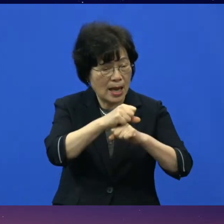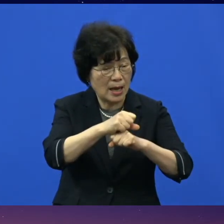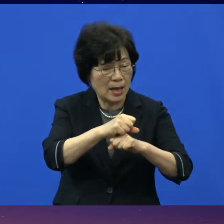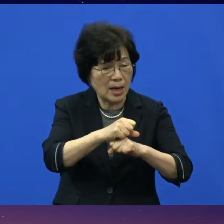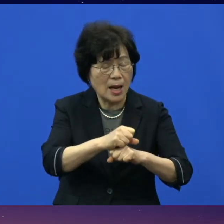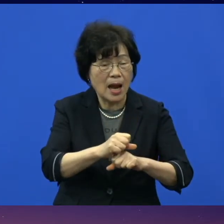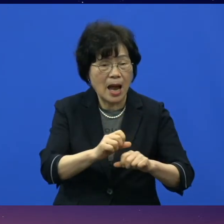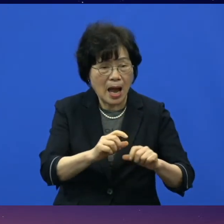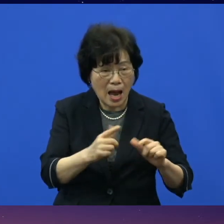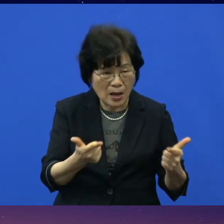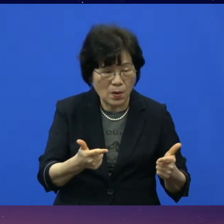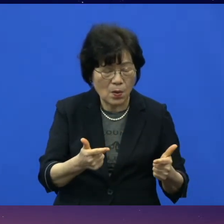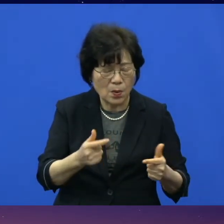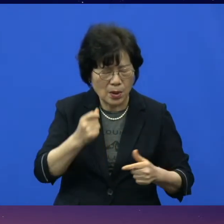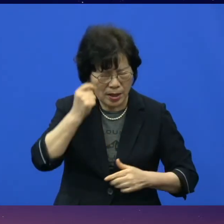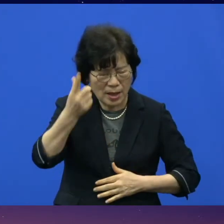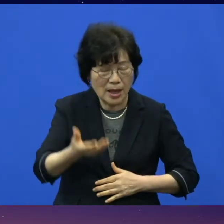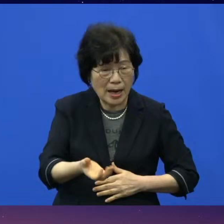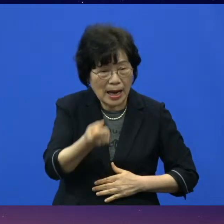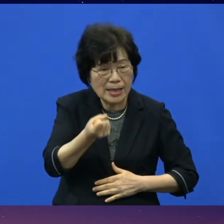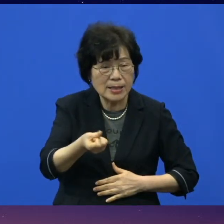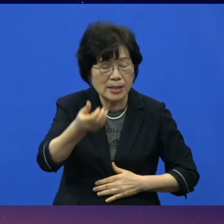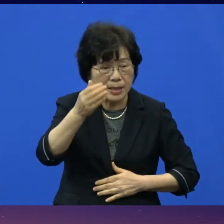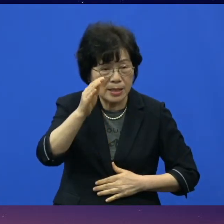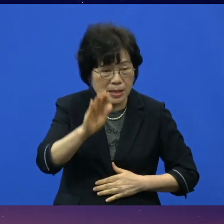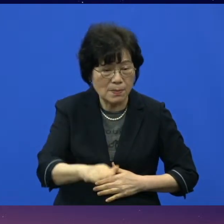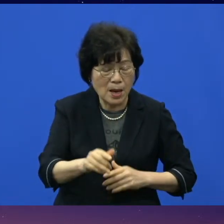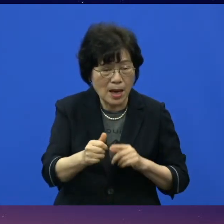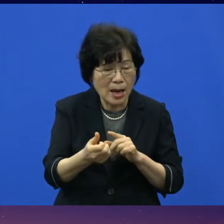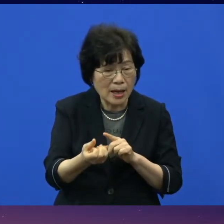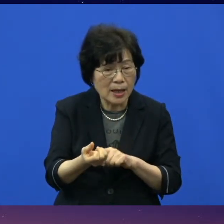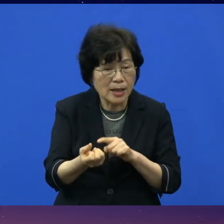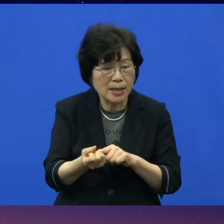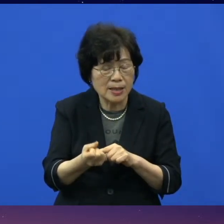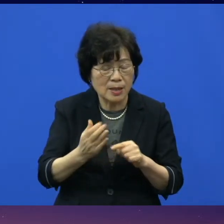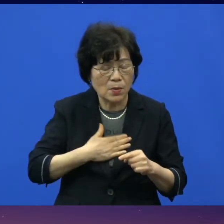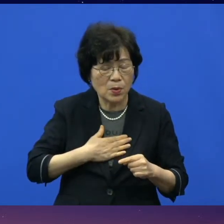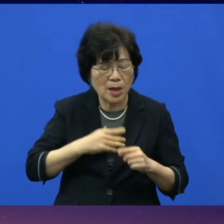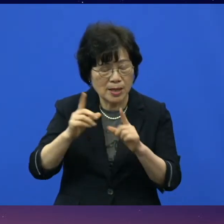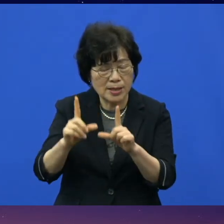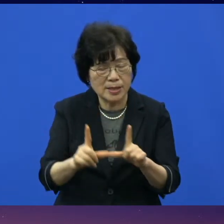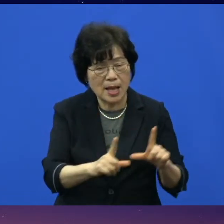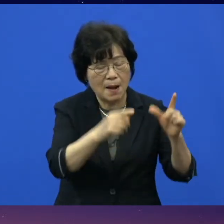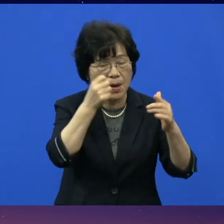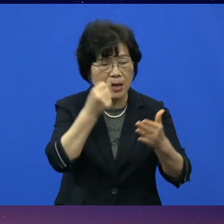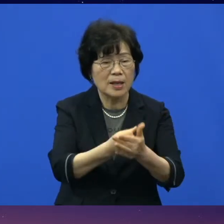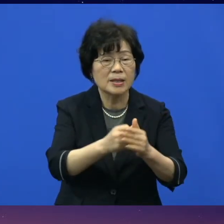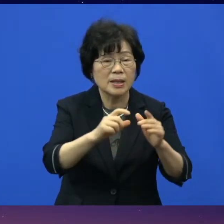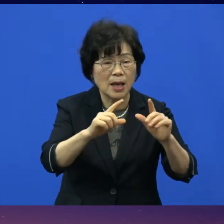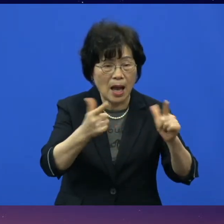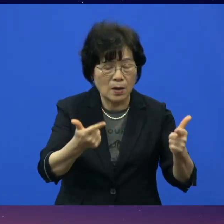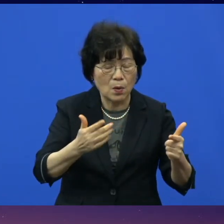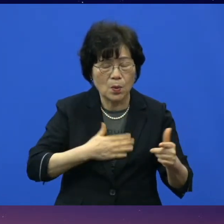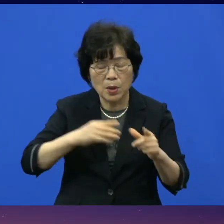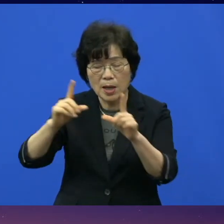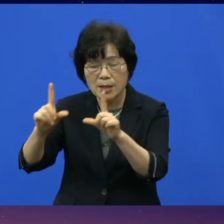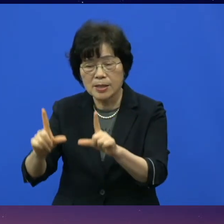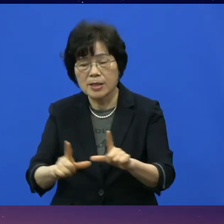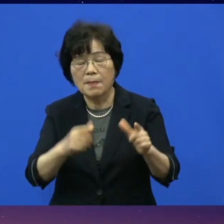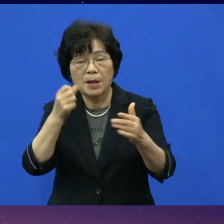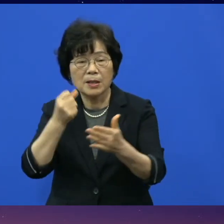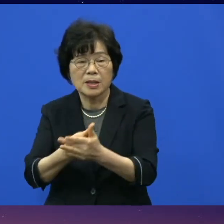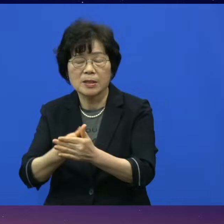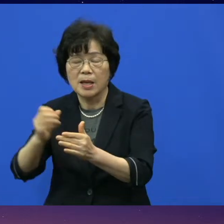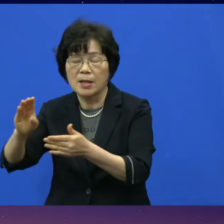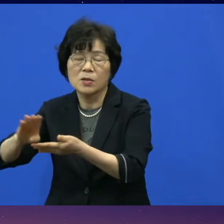아니라는 거. 우리가 아무리 대단한 걸 가지고 있더라도 그것이 우리의 삶을 결정하지 않아요. 우리의 삶을 결정하는 것은 우리 안에 계신